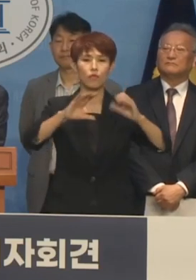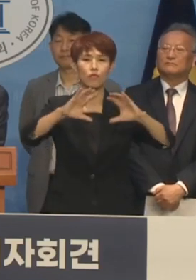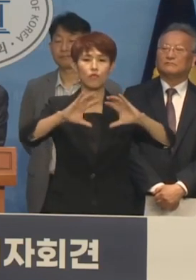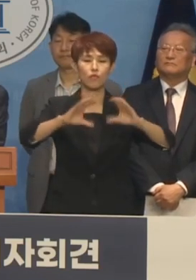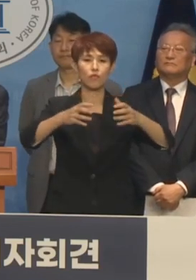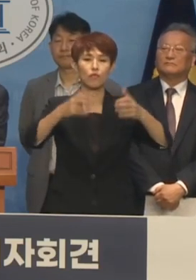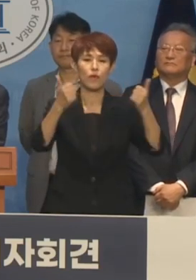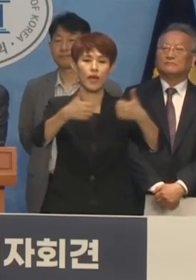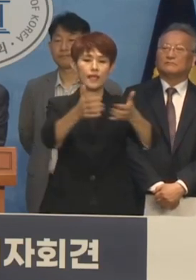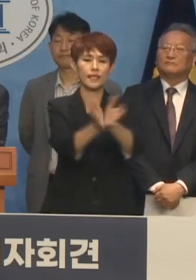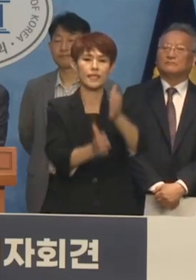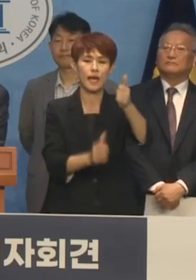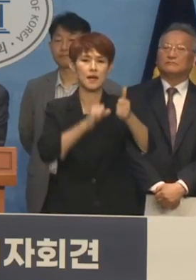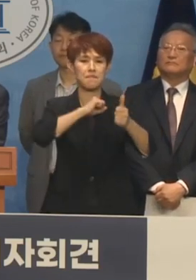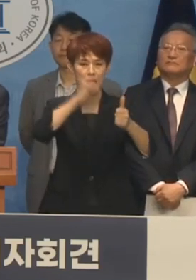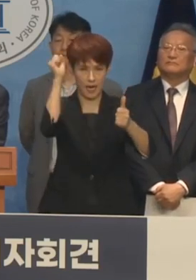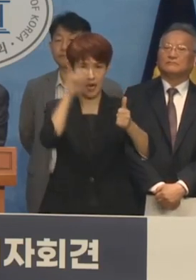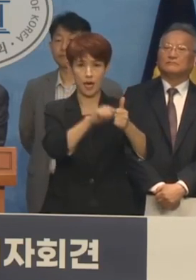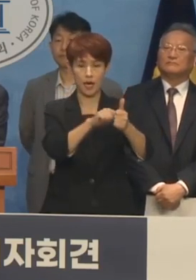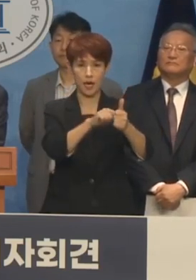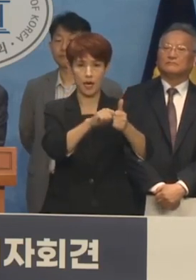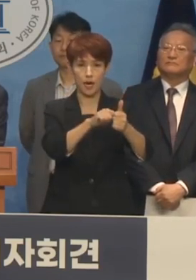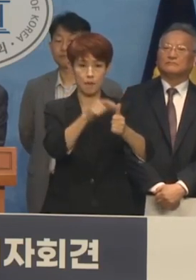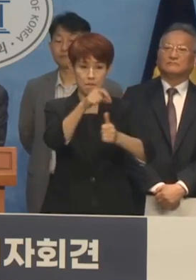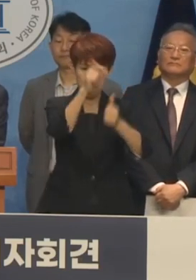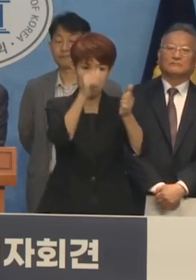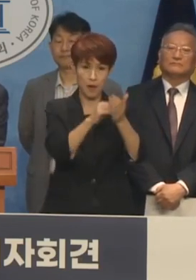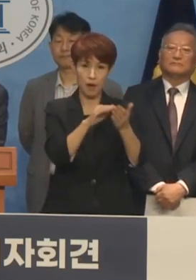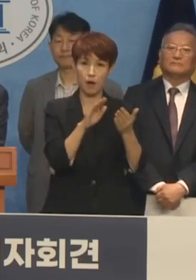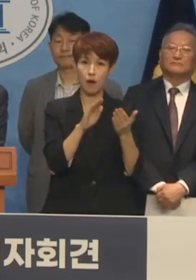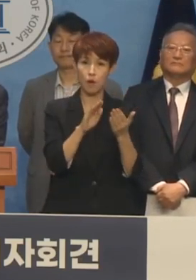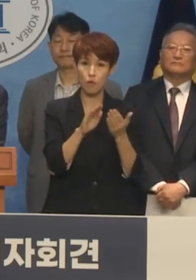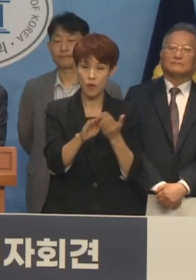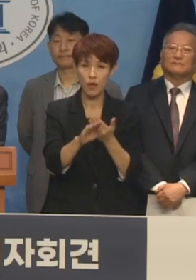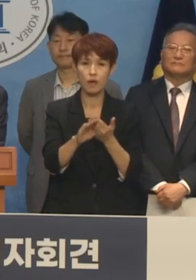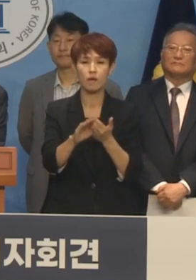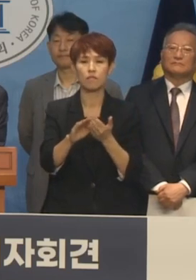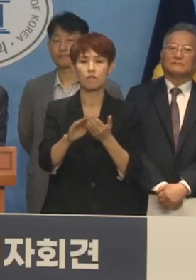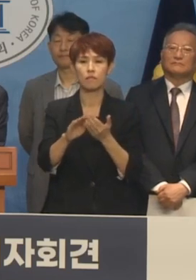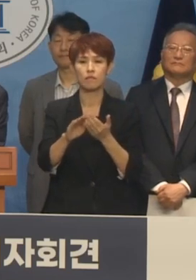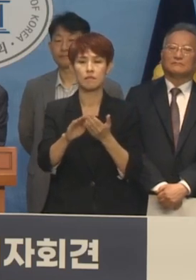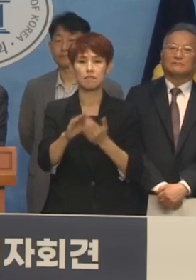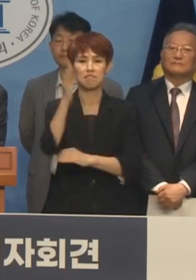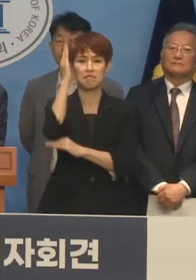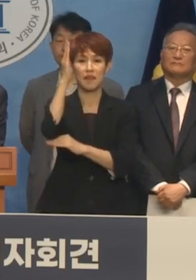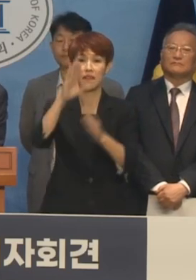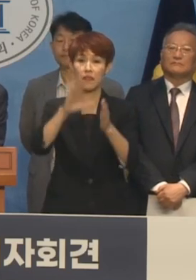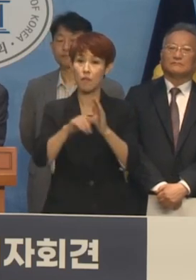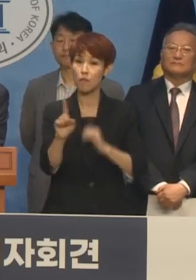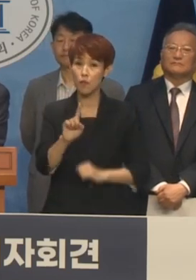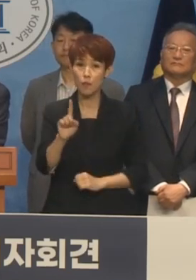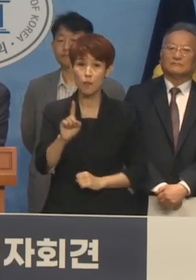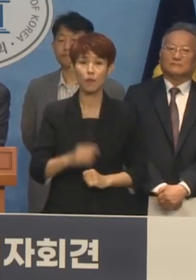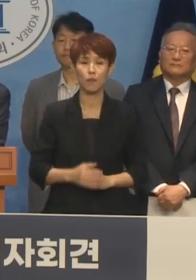당선이 됐습니다. 그 당선되고 난 다음에 재헌국회 개회사에서 뭐라고 얘기를